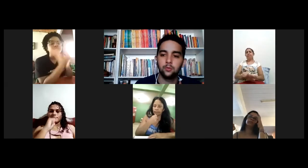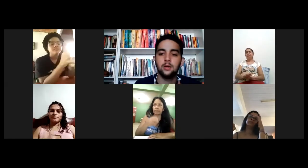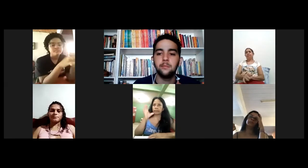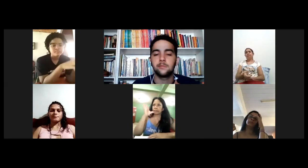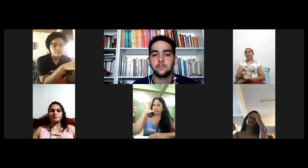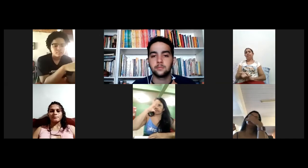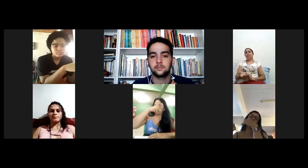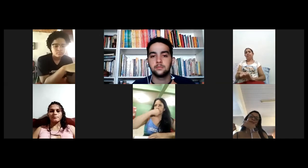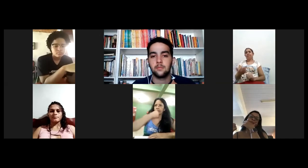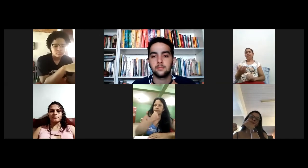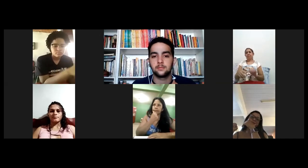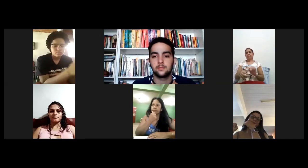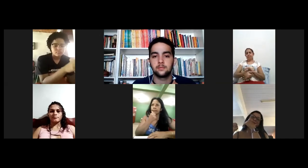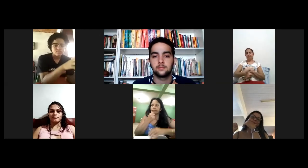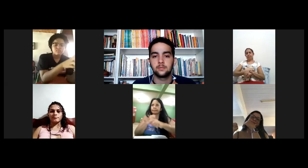Tartaruga.